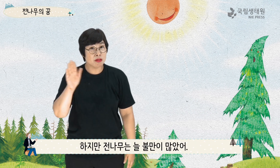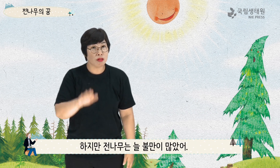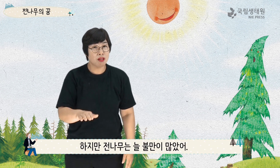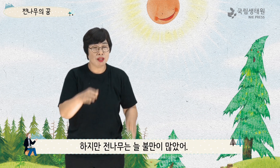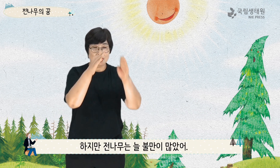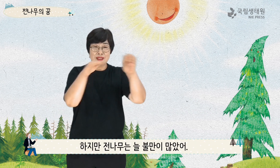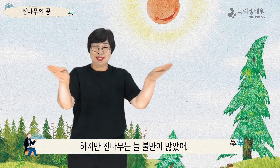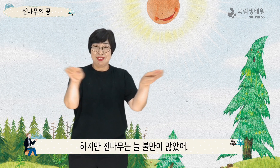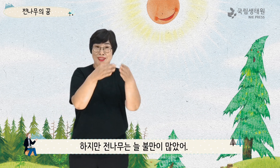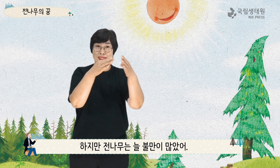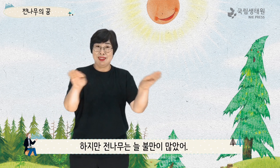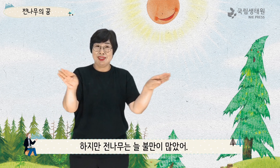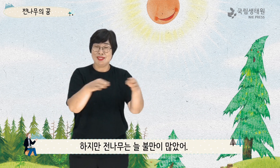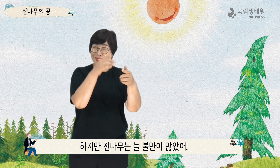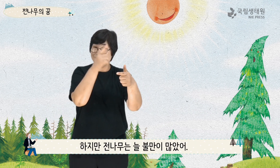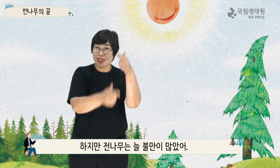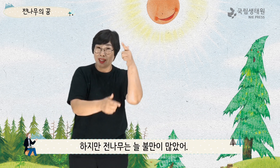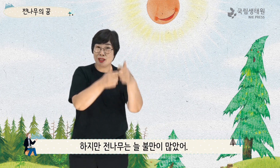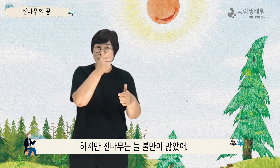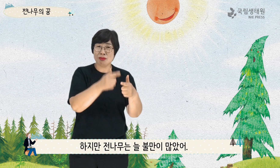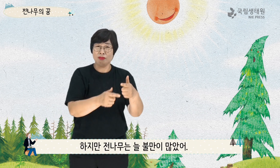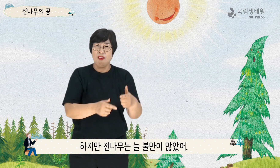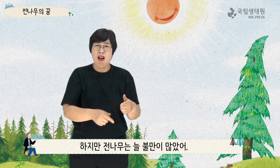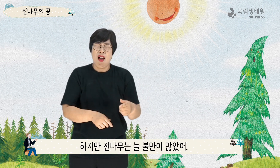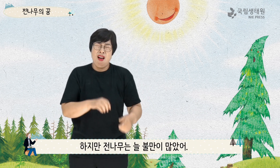하지만 전나무는 늘 불만이 많았어.